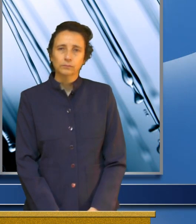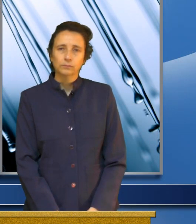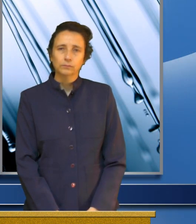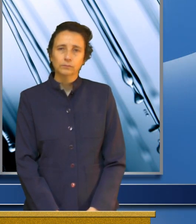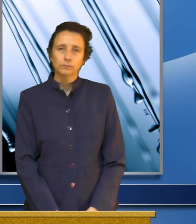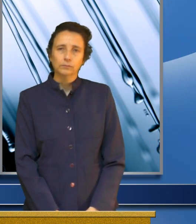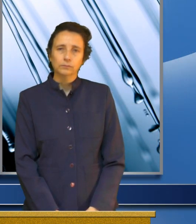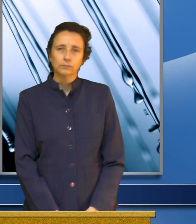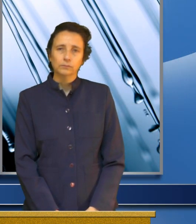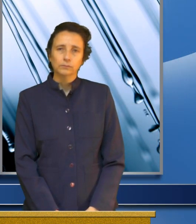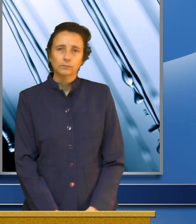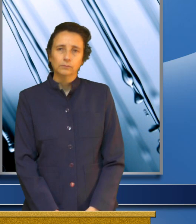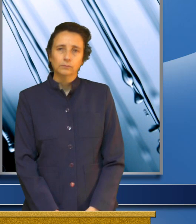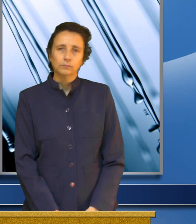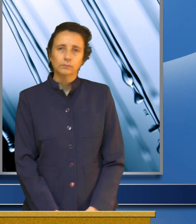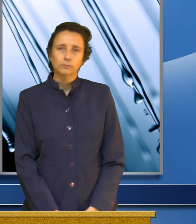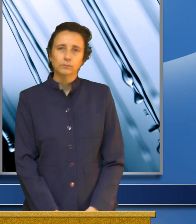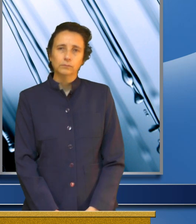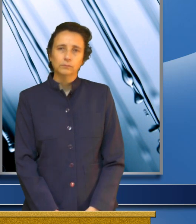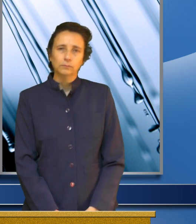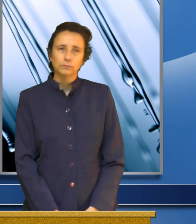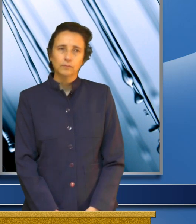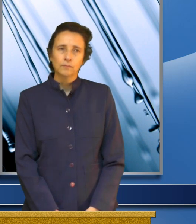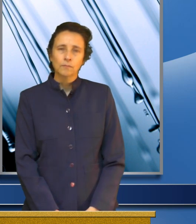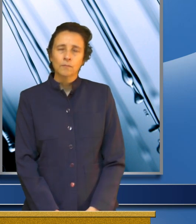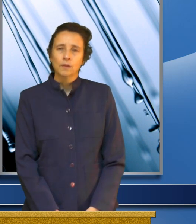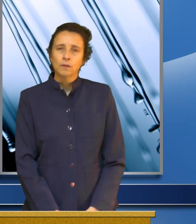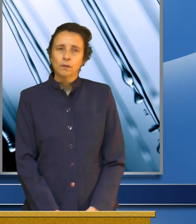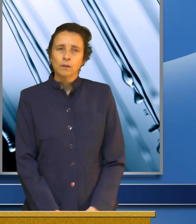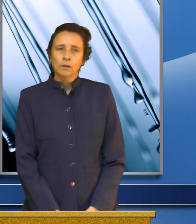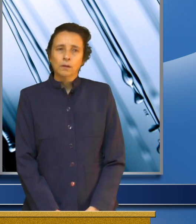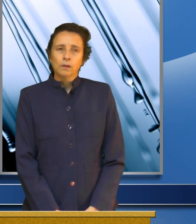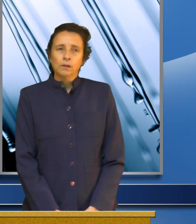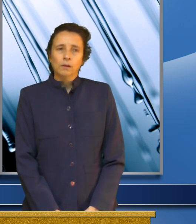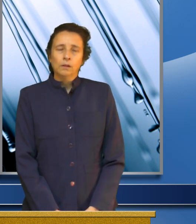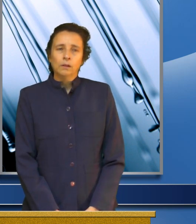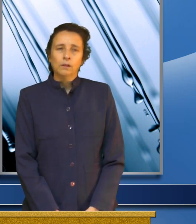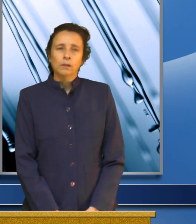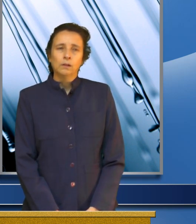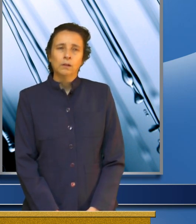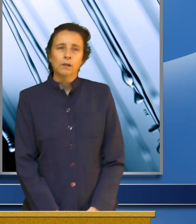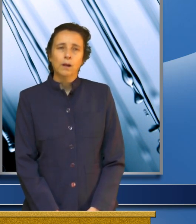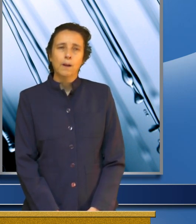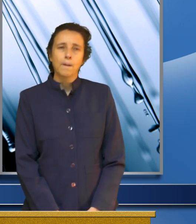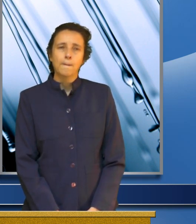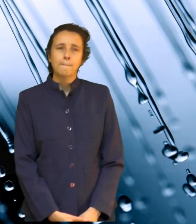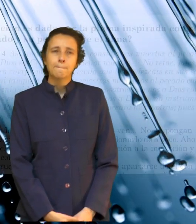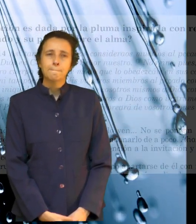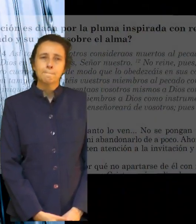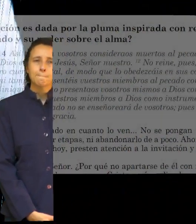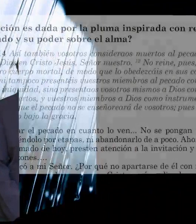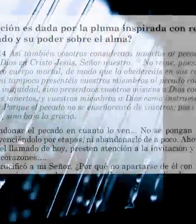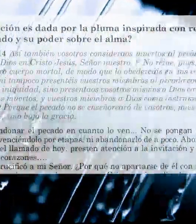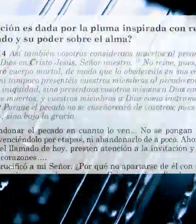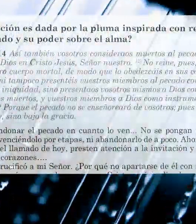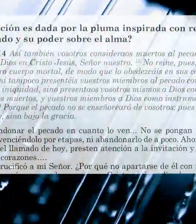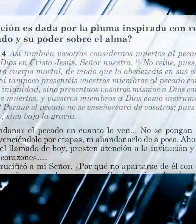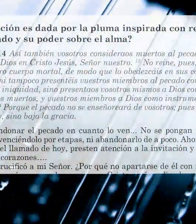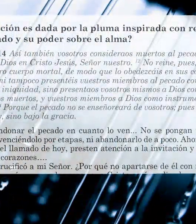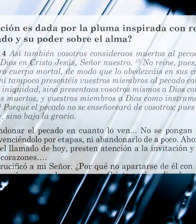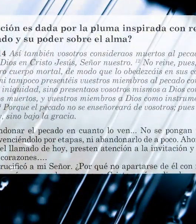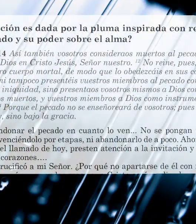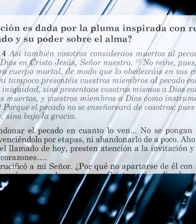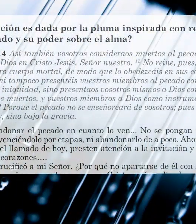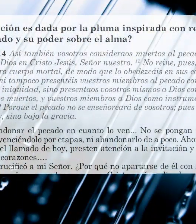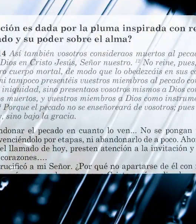esa pregunta. También el primero testimonio es muy importante a considerar. Me gustaría mostrarlo en la